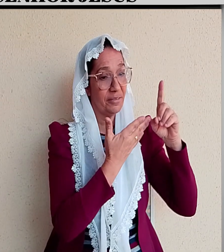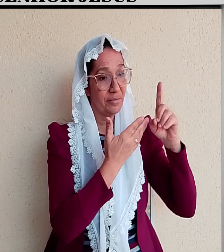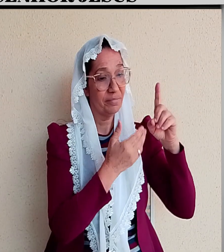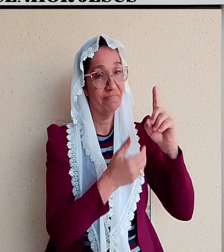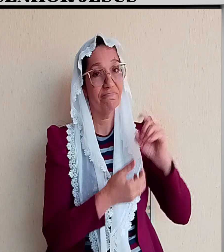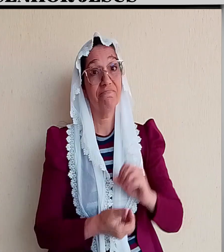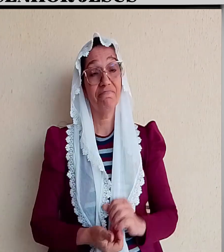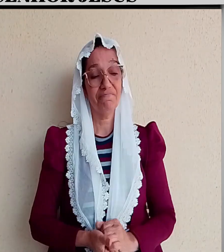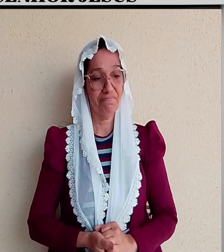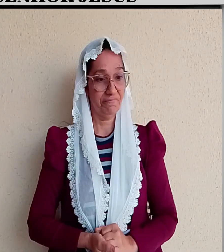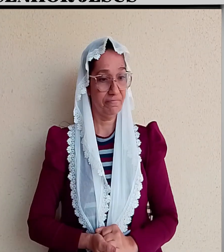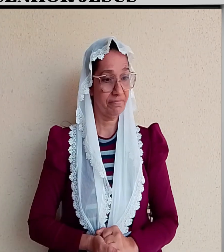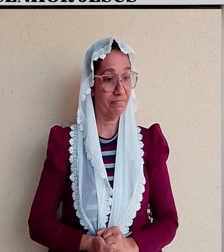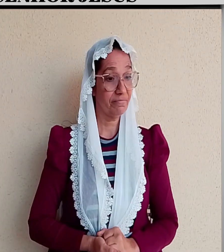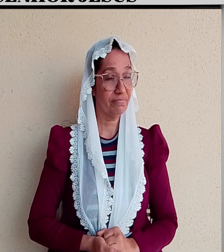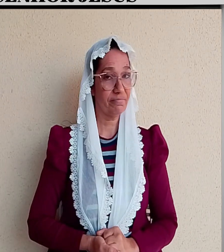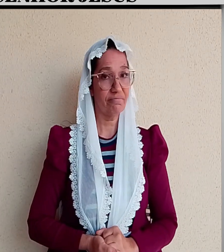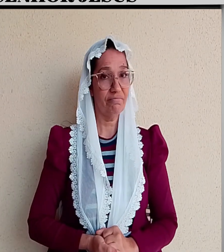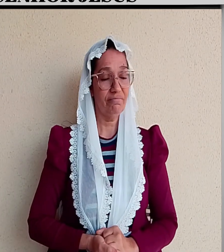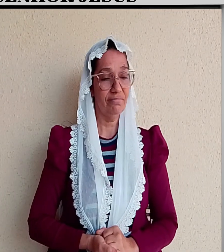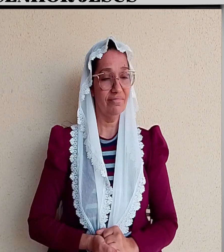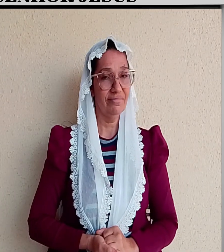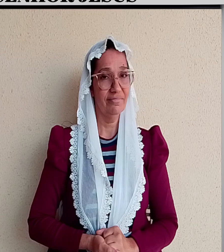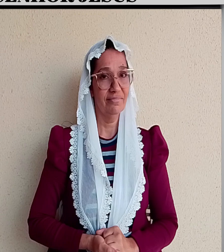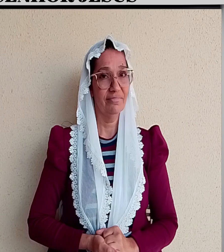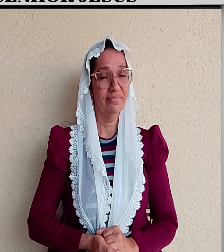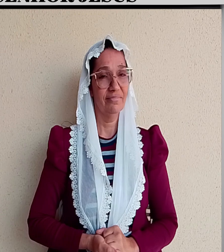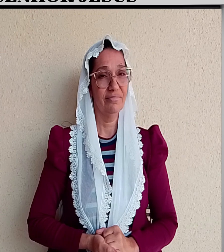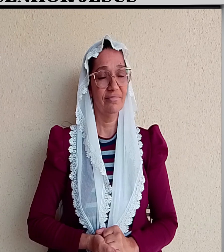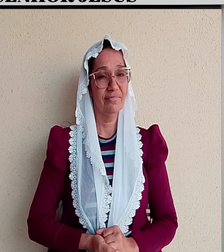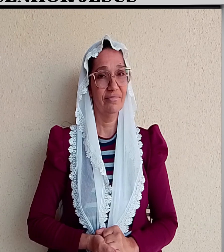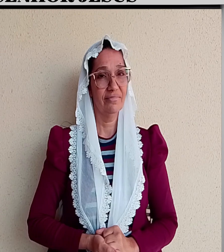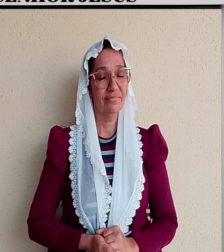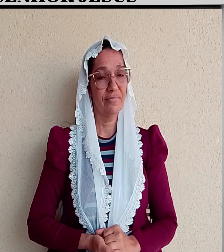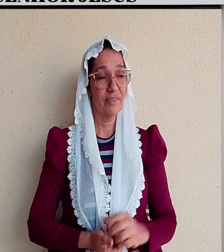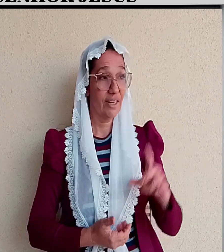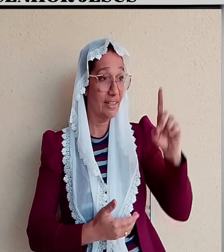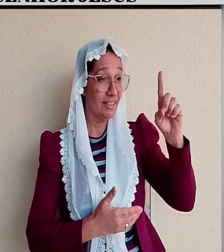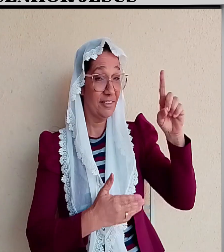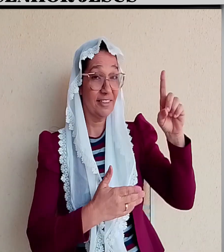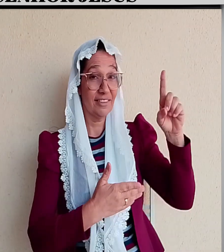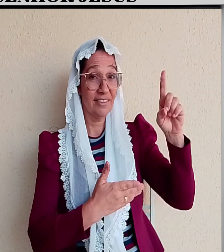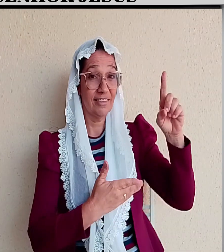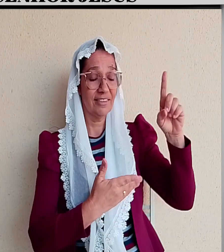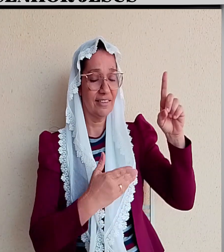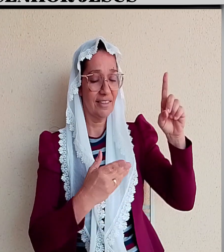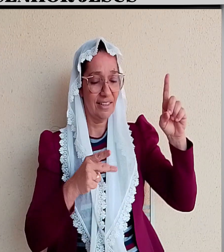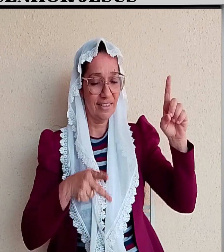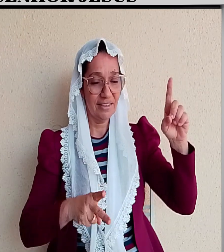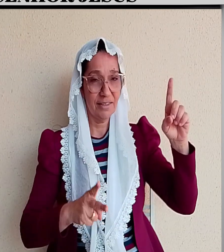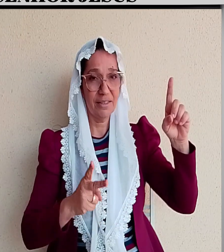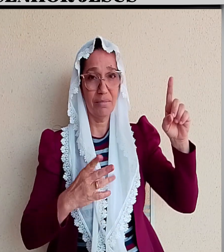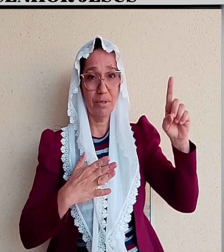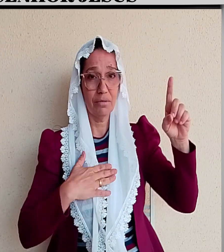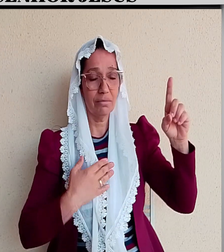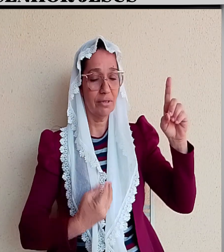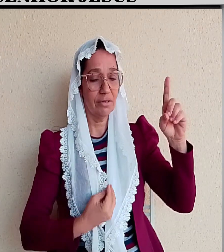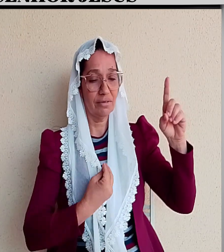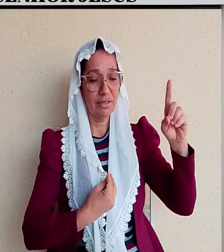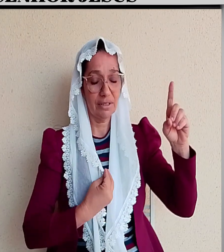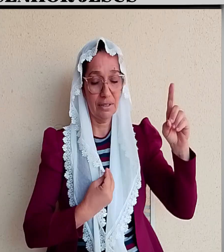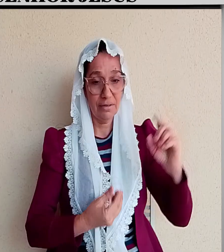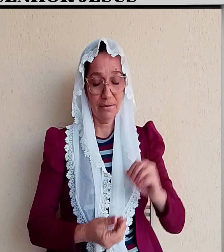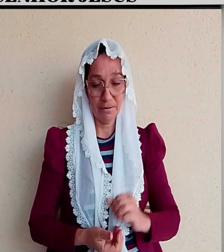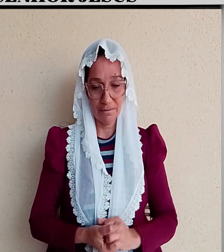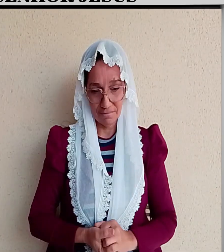anticristo vai ficar sem voz, vai ficar sem ação. Aleluia, Jesus. E aquele que te perguntar